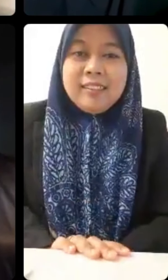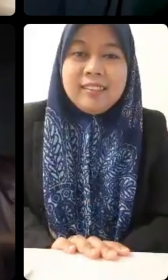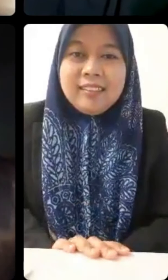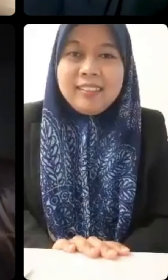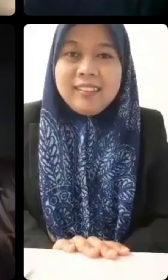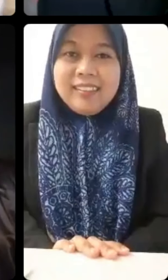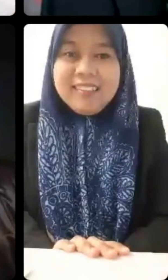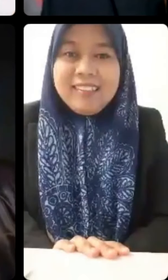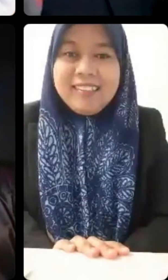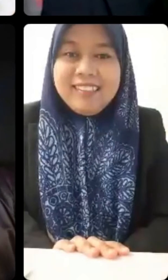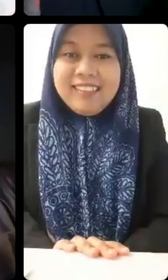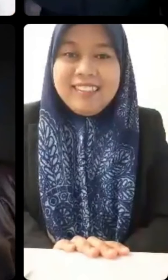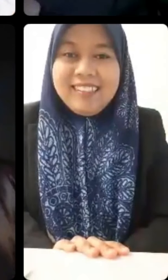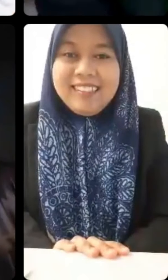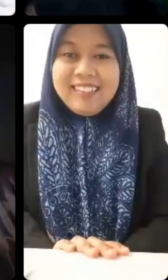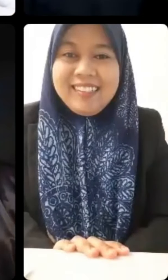Ada.